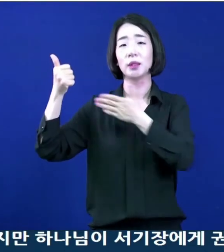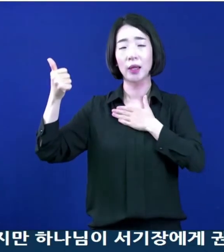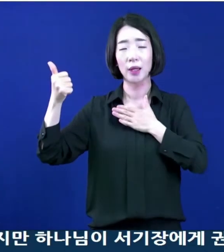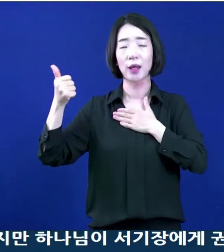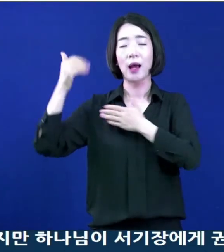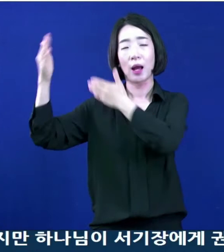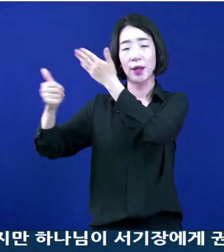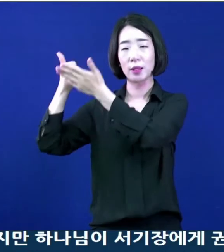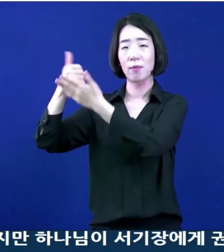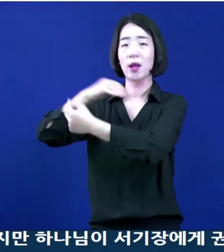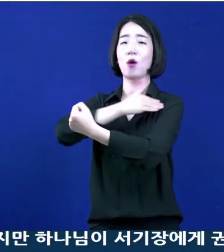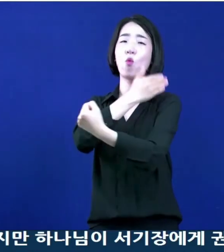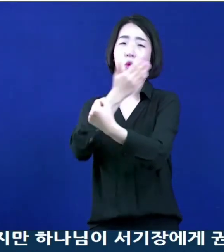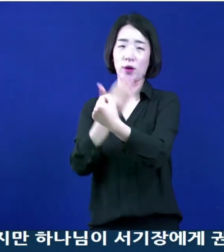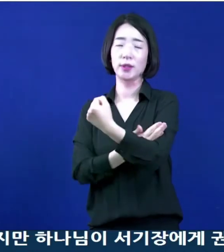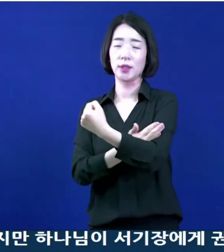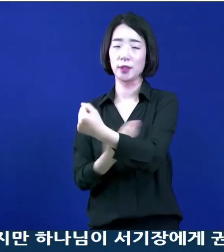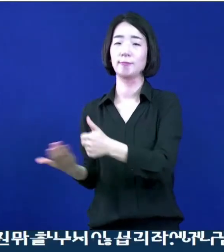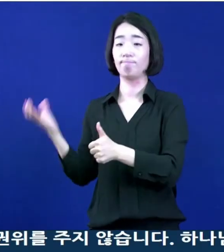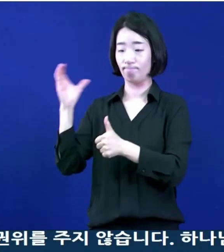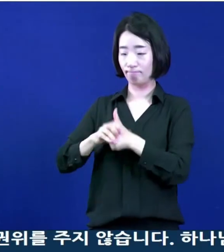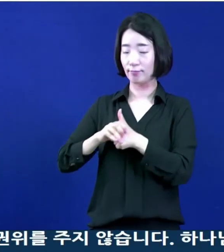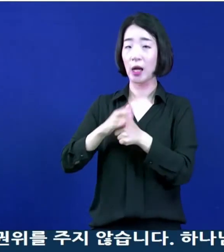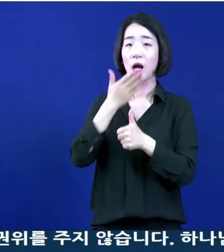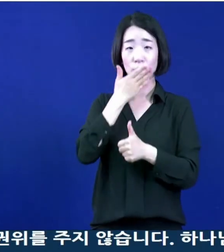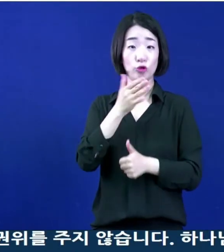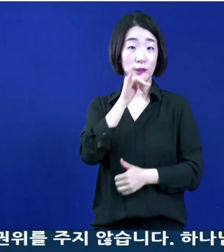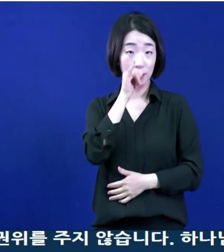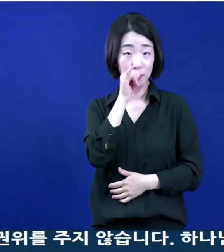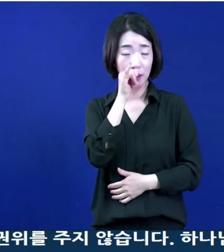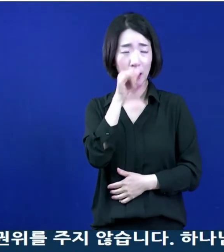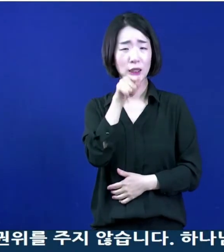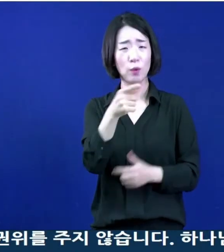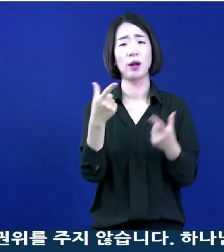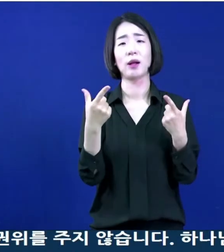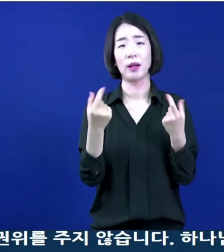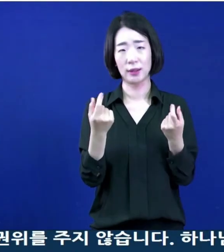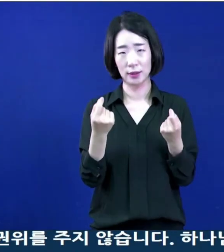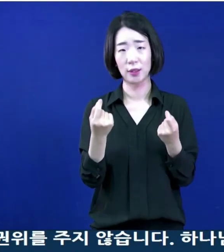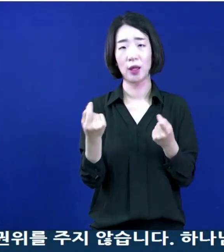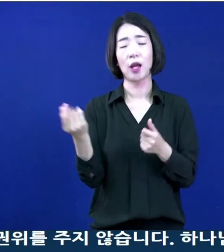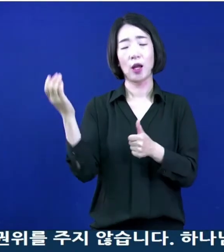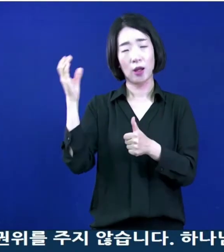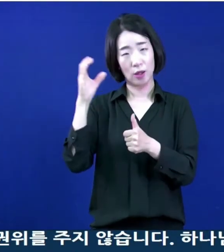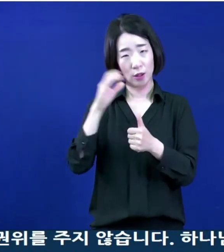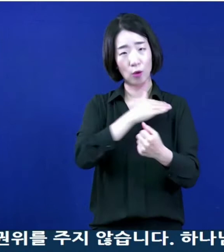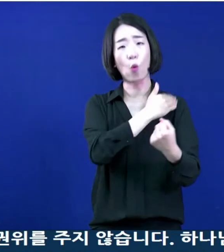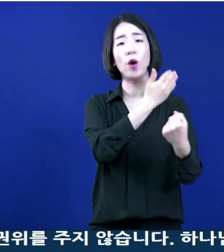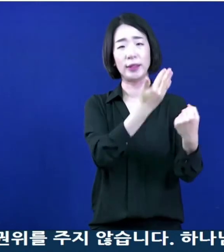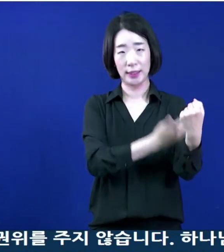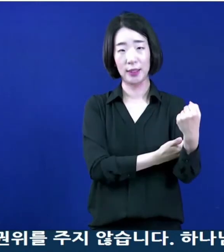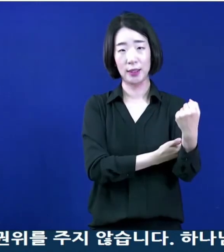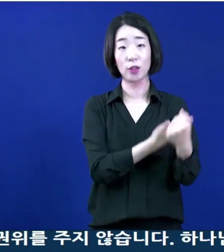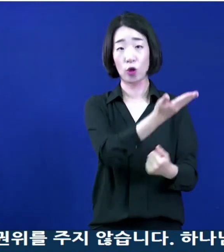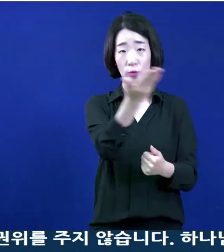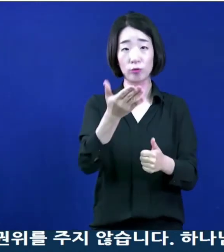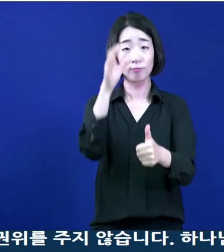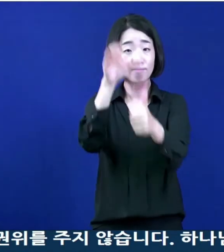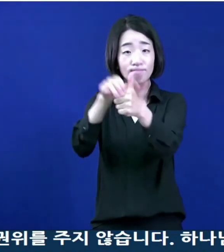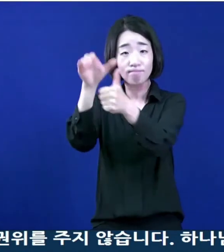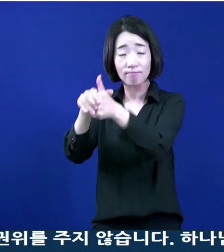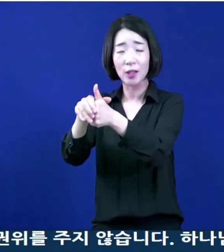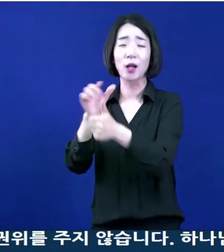주 안에서 바라십시다. 여러분, 이 모습을 보면서 이게 마음속에 담아둬야 될 모습. 이